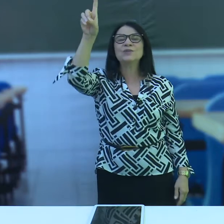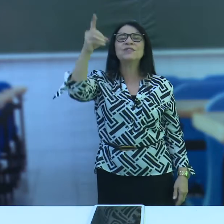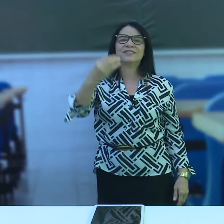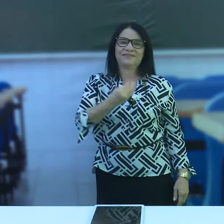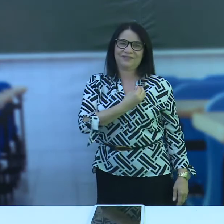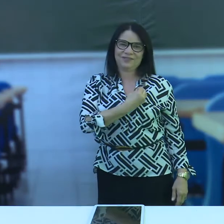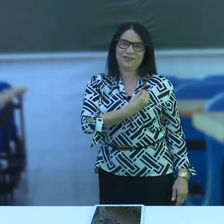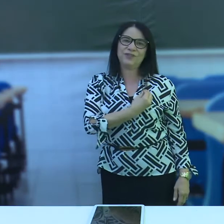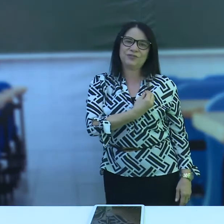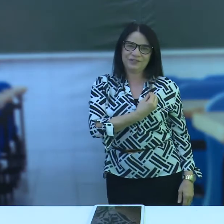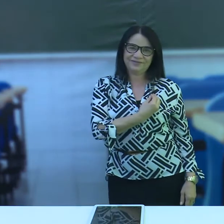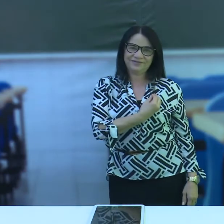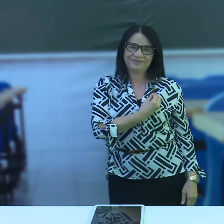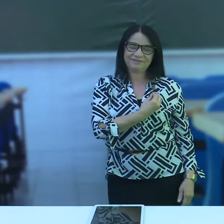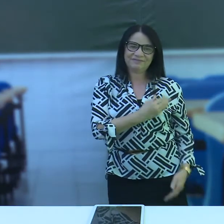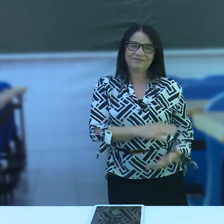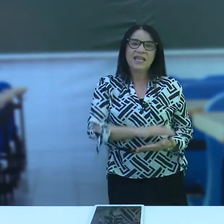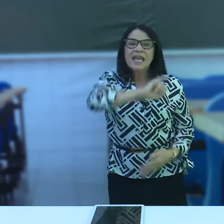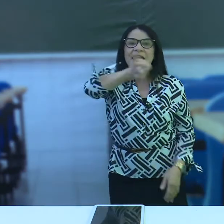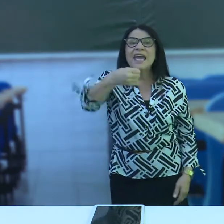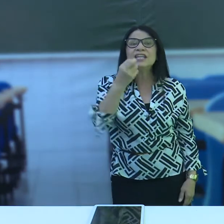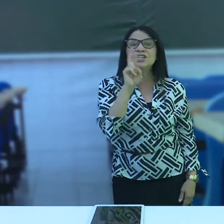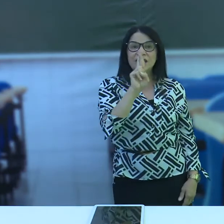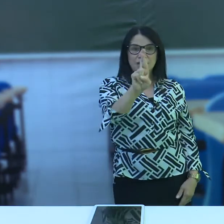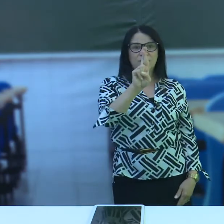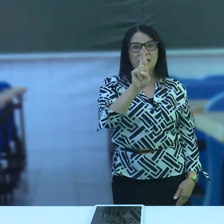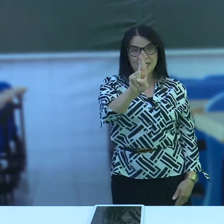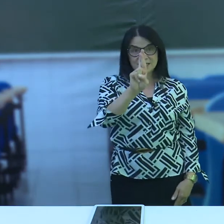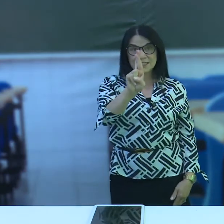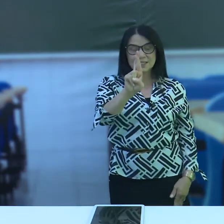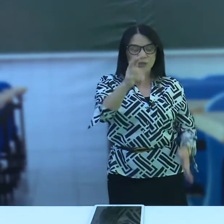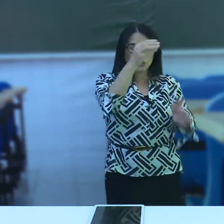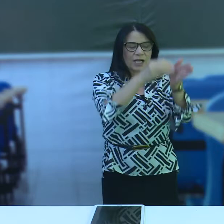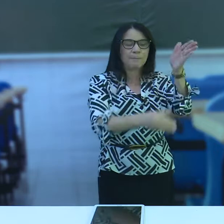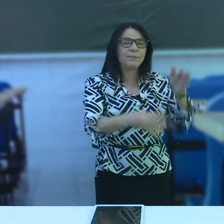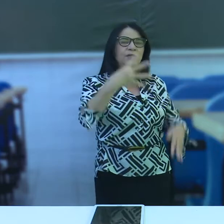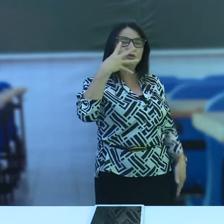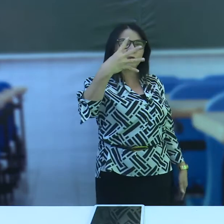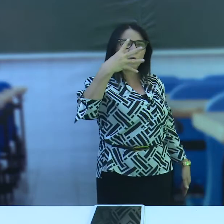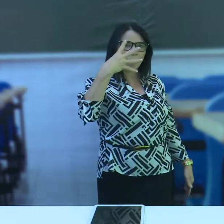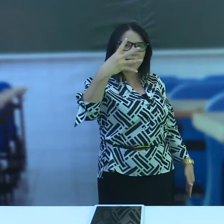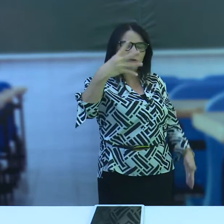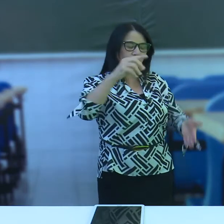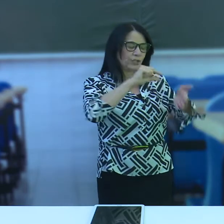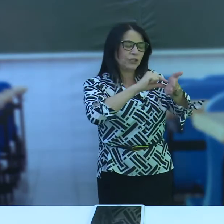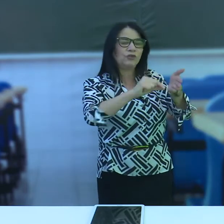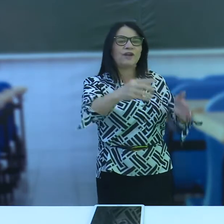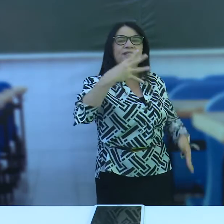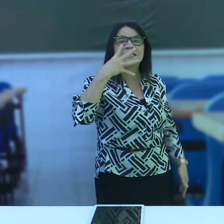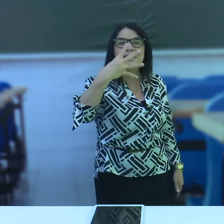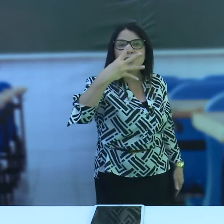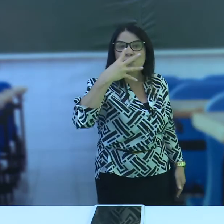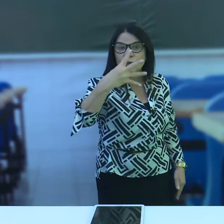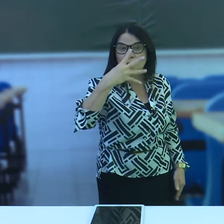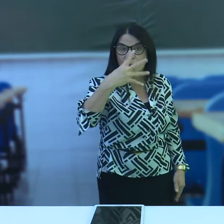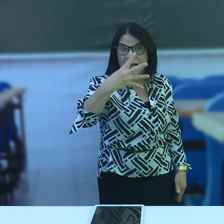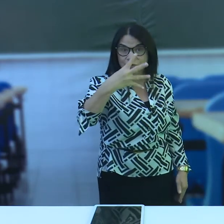Deus vivo. Em Jeremias, no capítulo 4 e no versículo